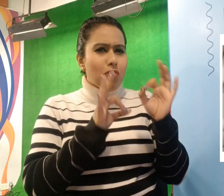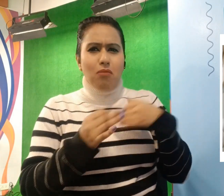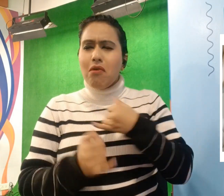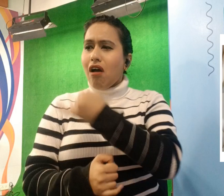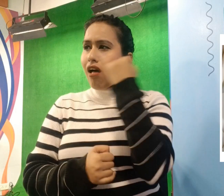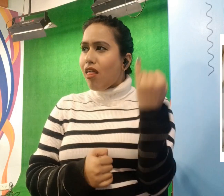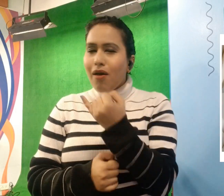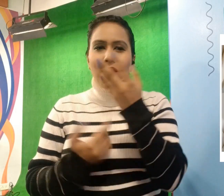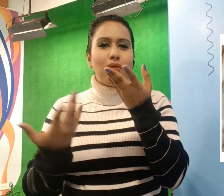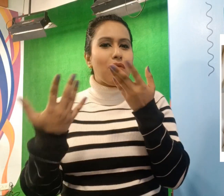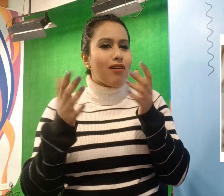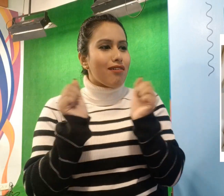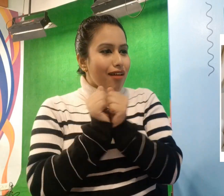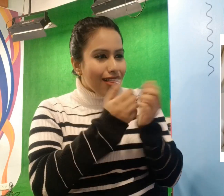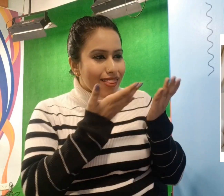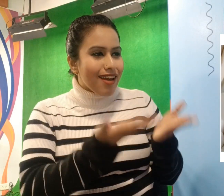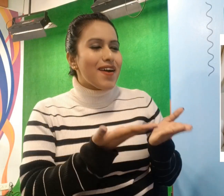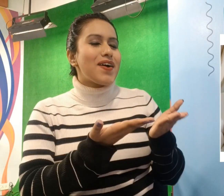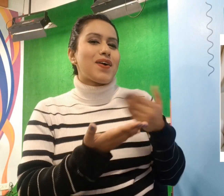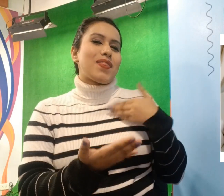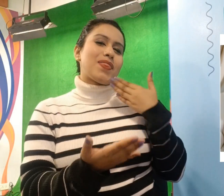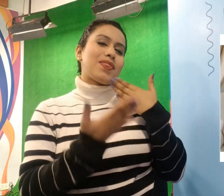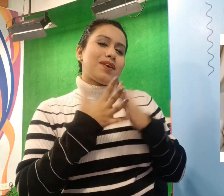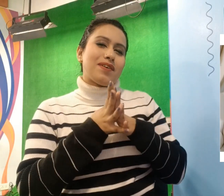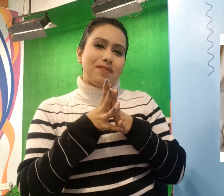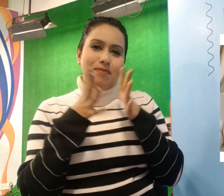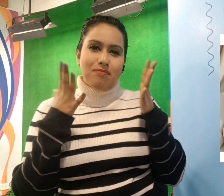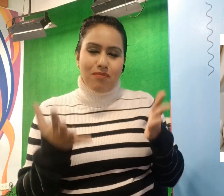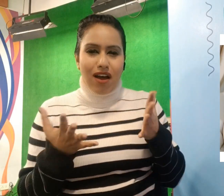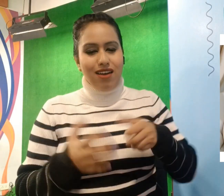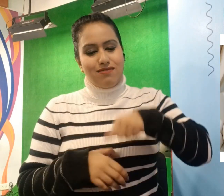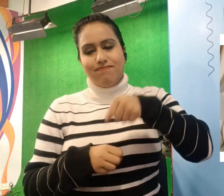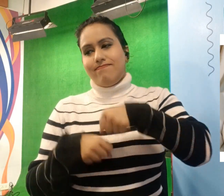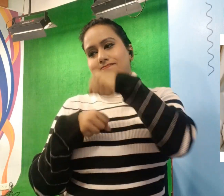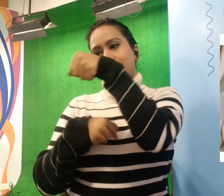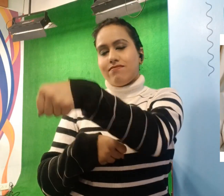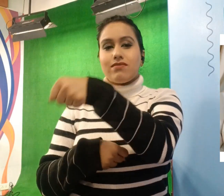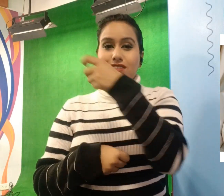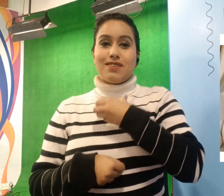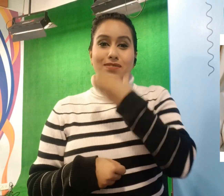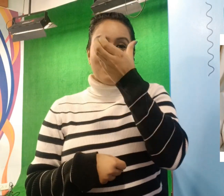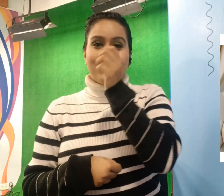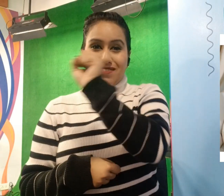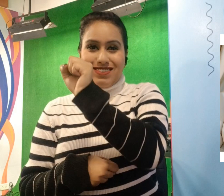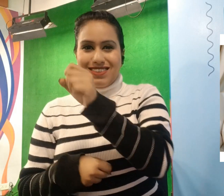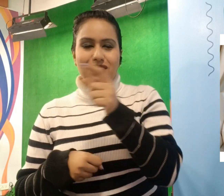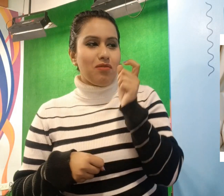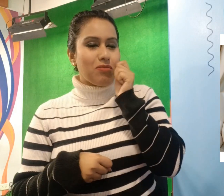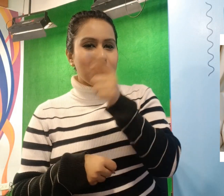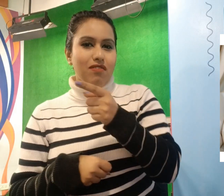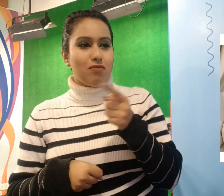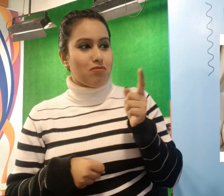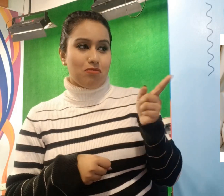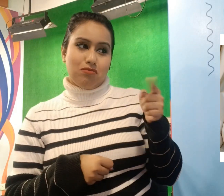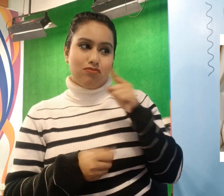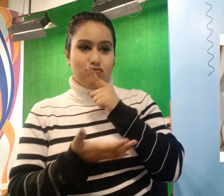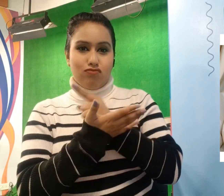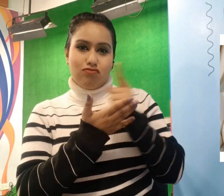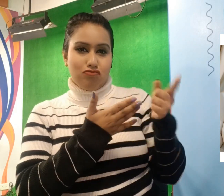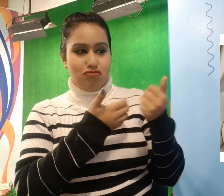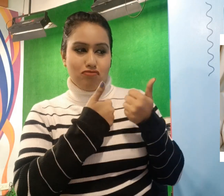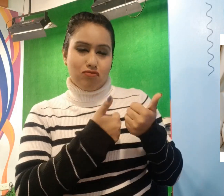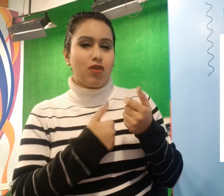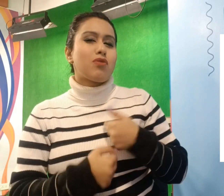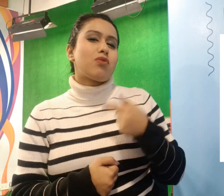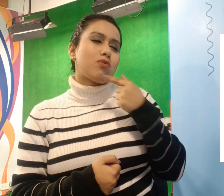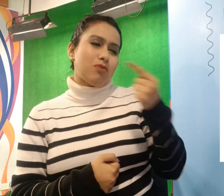मिल क्यों नहीं रही है, कहां गई, वो आपके साथ चली गई थी, लाओ लाओ लाओ। तो उन्होंने थैली दे दी। वो बड़ा खुश हुआ ऊंट वाला कि क्या बात है, बहुत ईमानदार आदमी है जिसने लौटा दी। तो